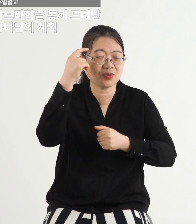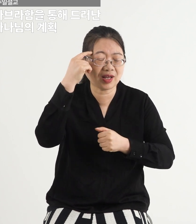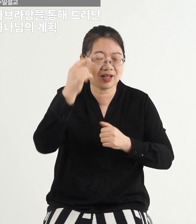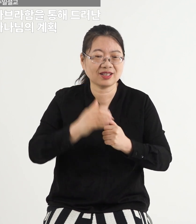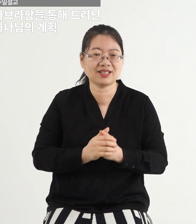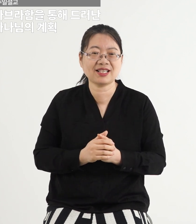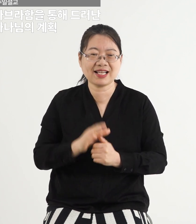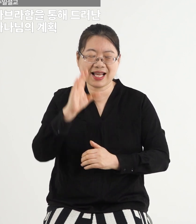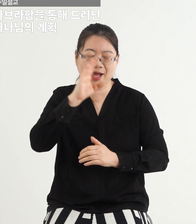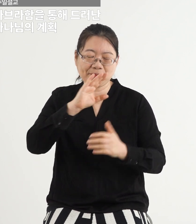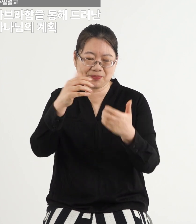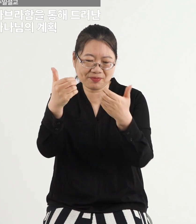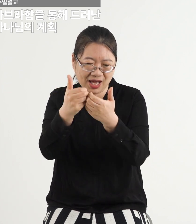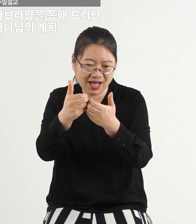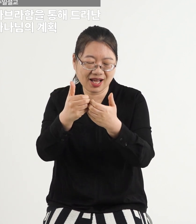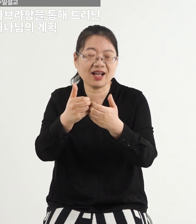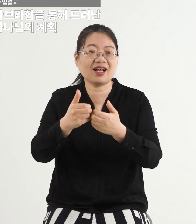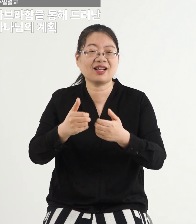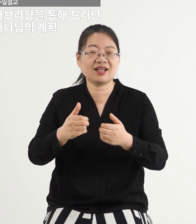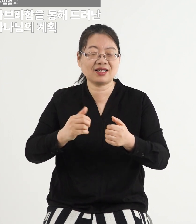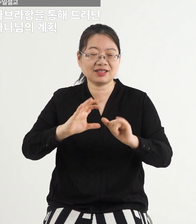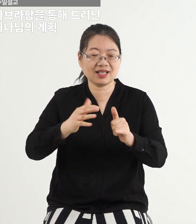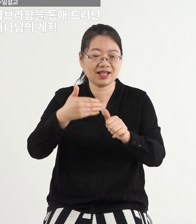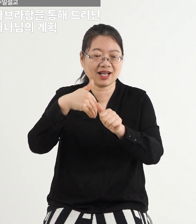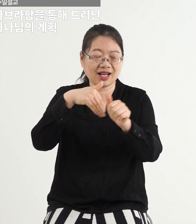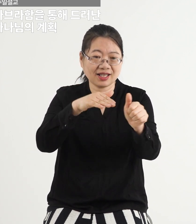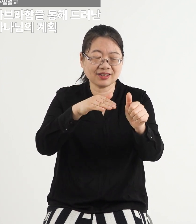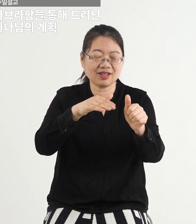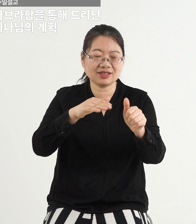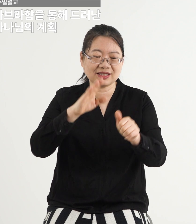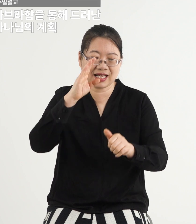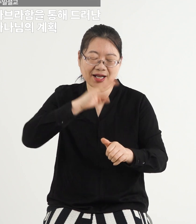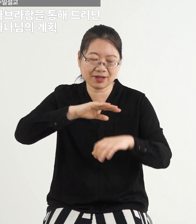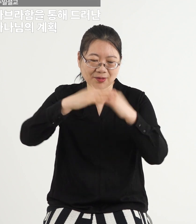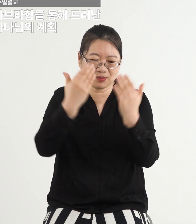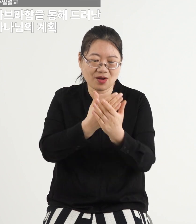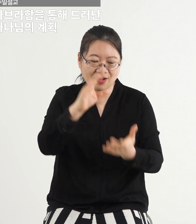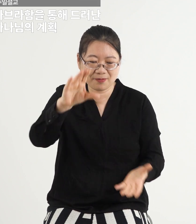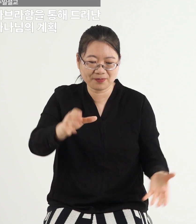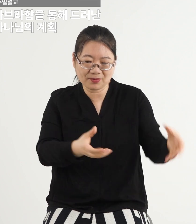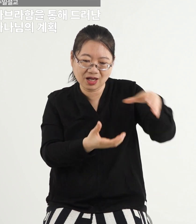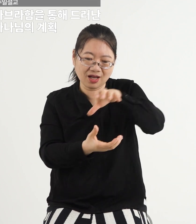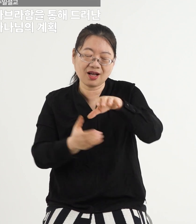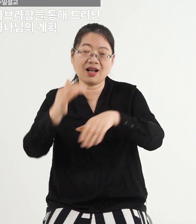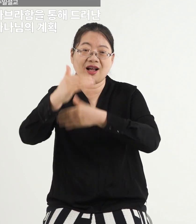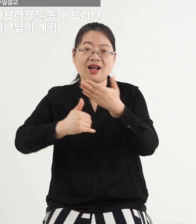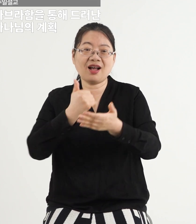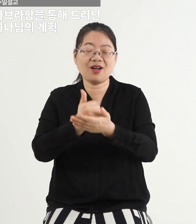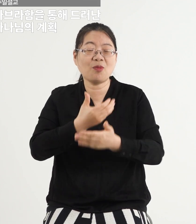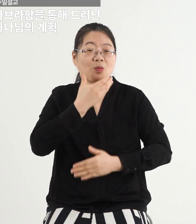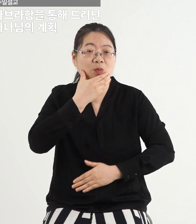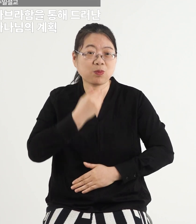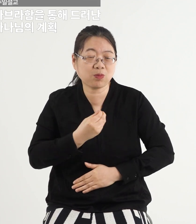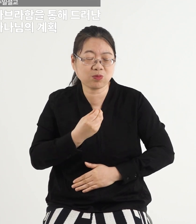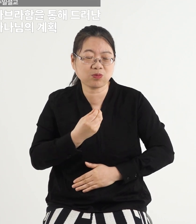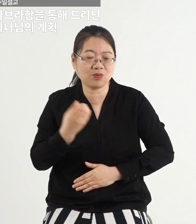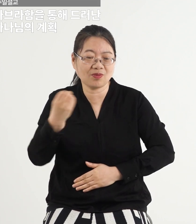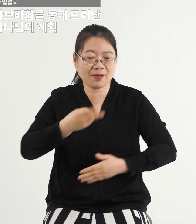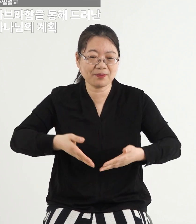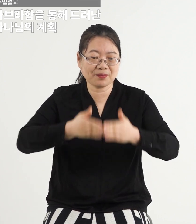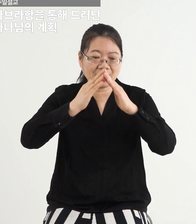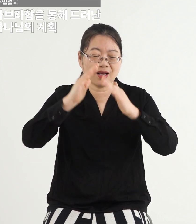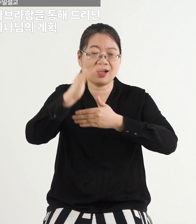가득한 세상과 땅을 향해서 그 저주를 갈아엎고 거기에 하나님의 복을